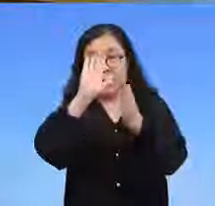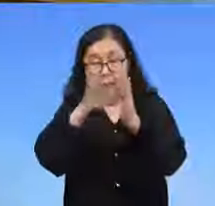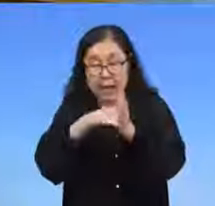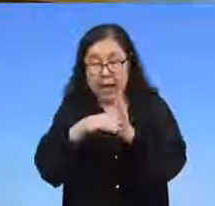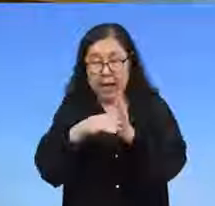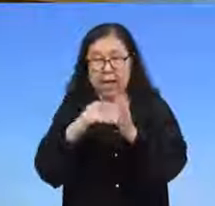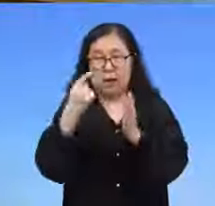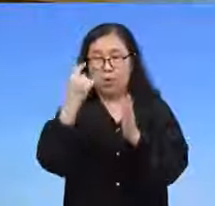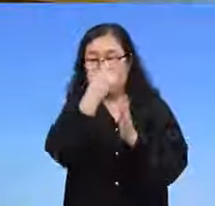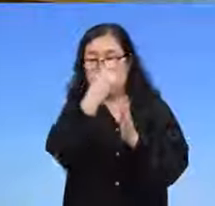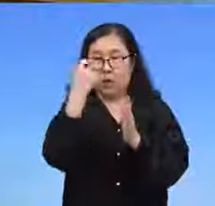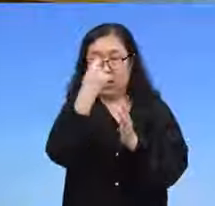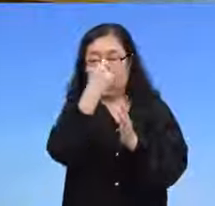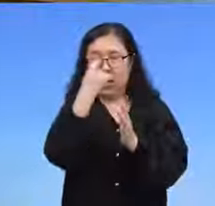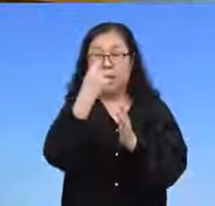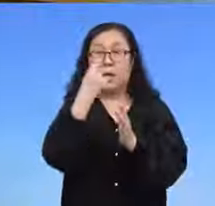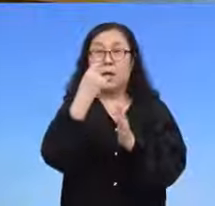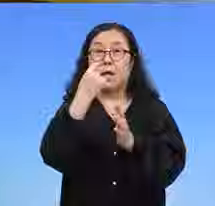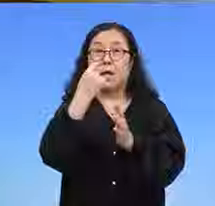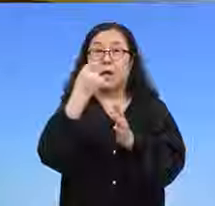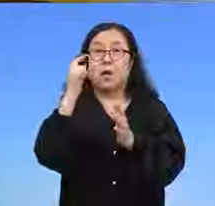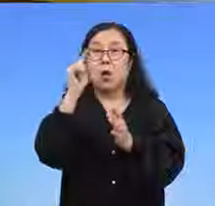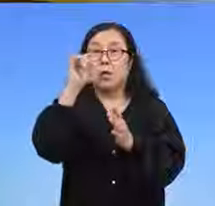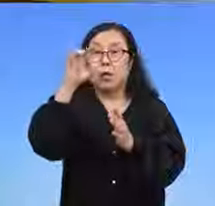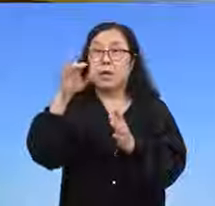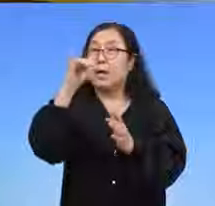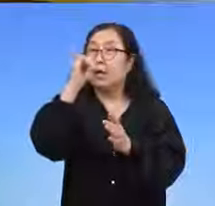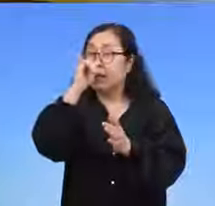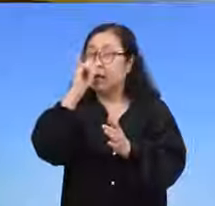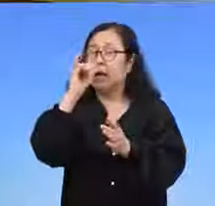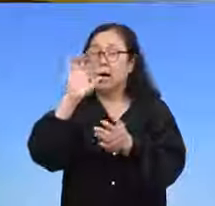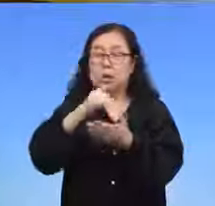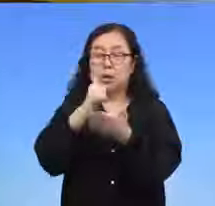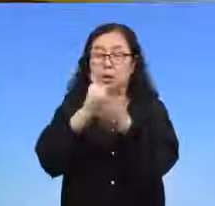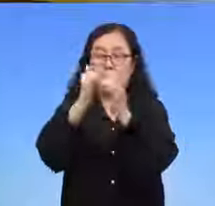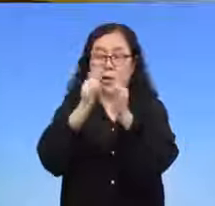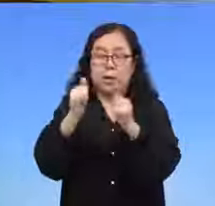시선이 어디를 향해 있느냐, 이게 그리스도인의 특징이라는 겁니다.